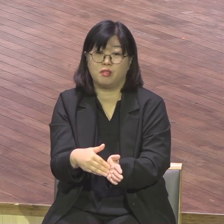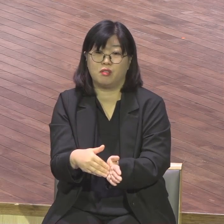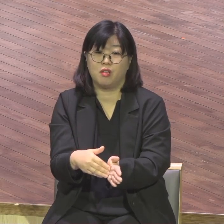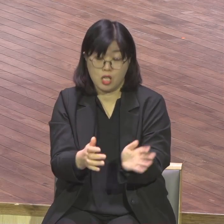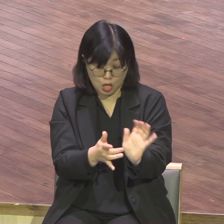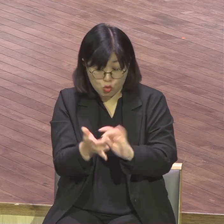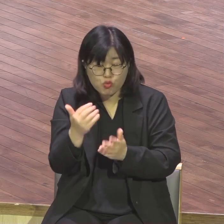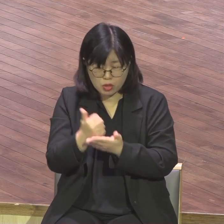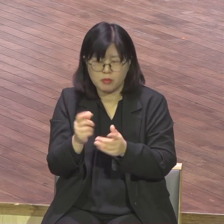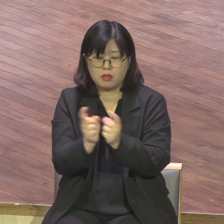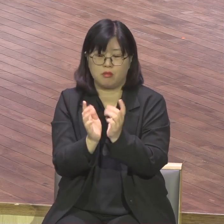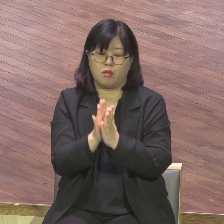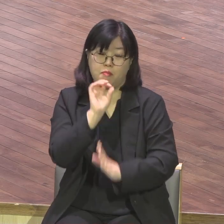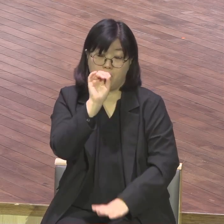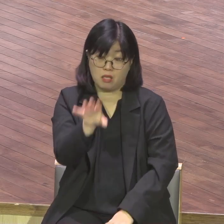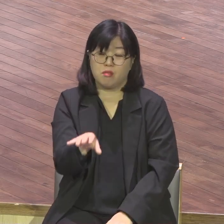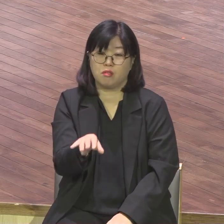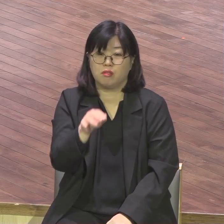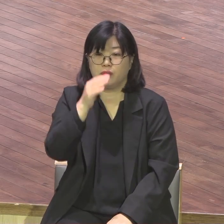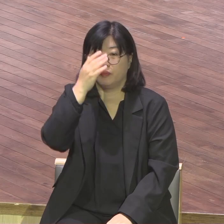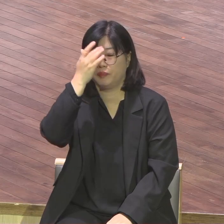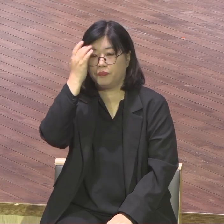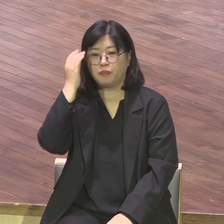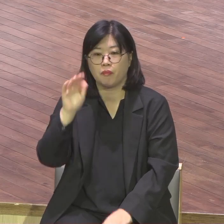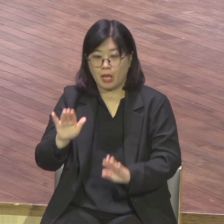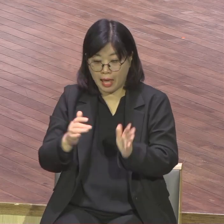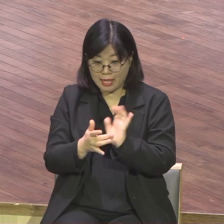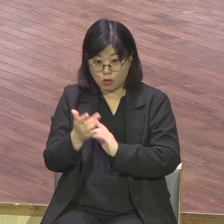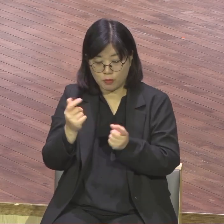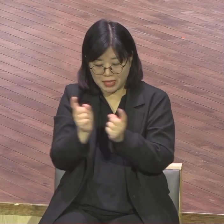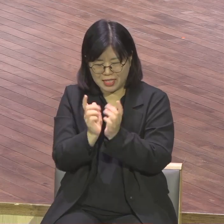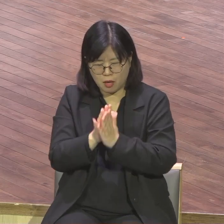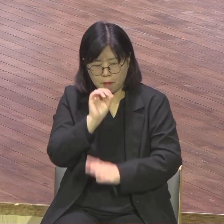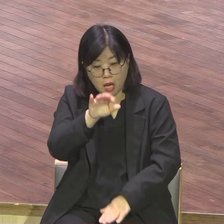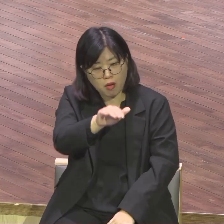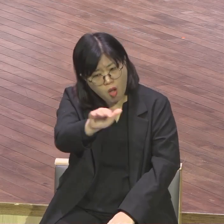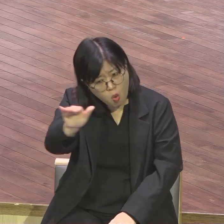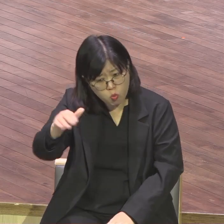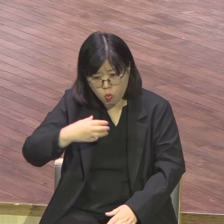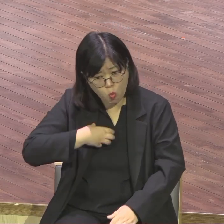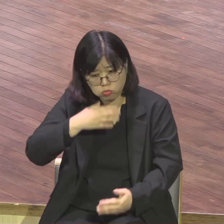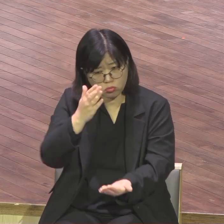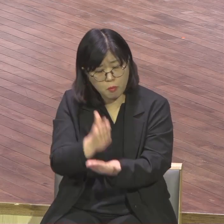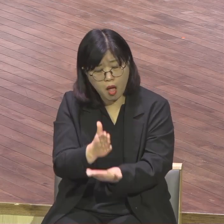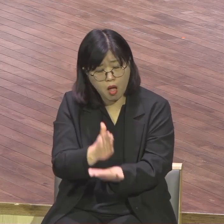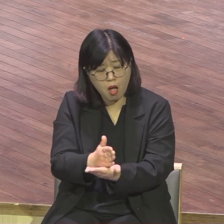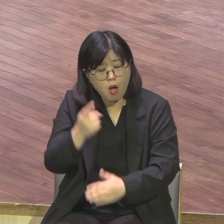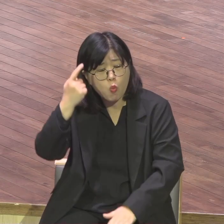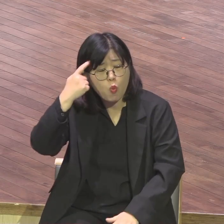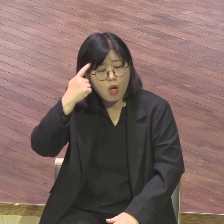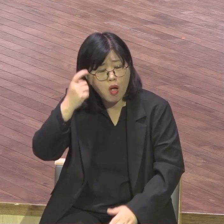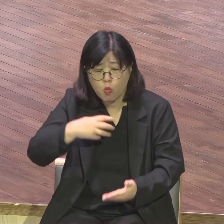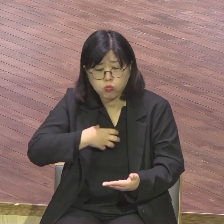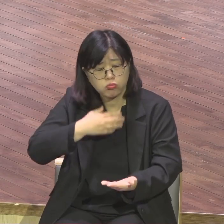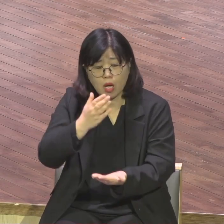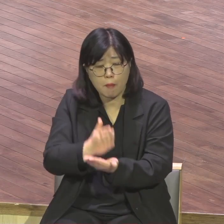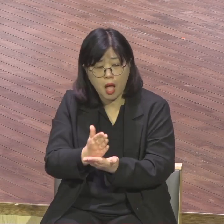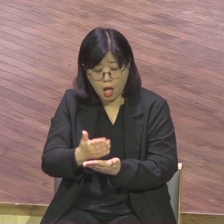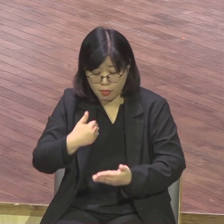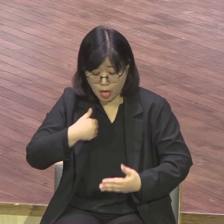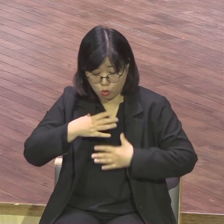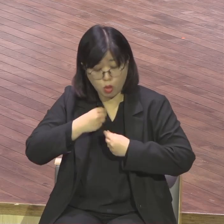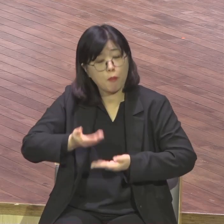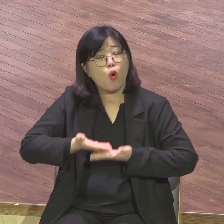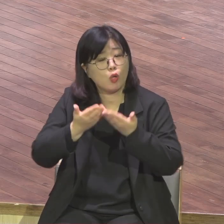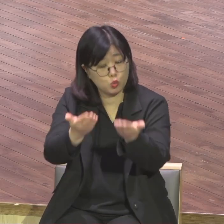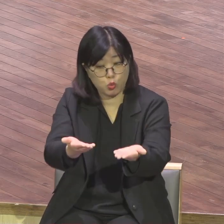예수님 말씀하셨어요. 그러면 안 하면 됩니다. 아멘. 하지만 하나님 내 마음에 근심이 오네요. 걱정이